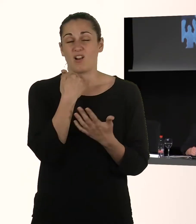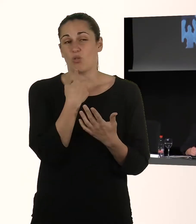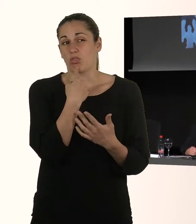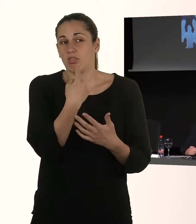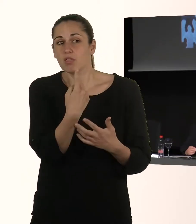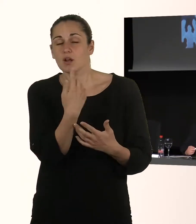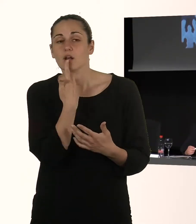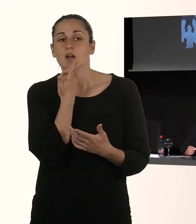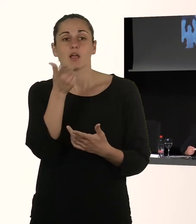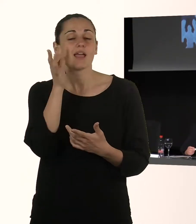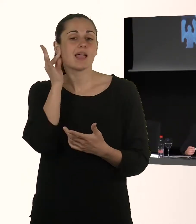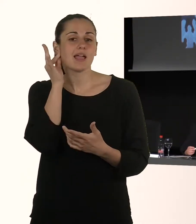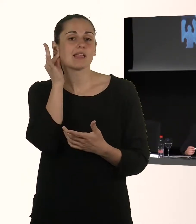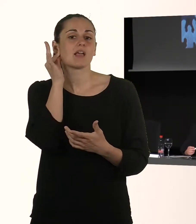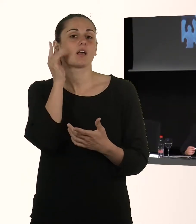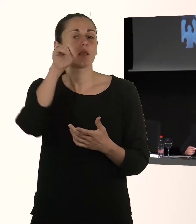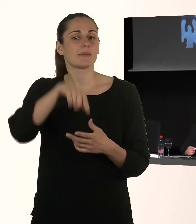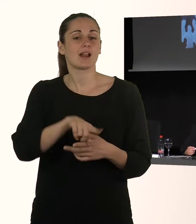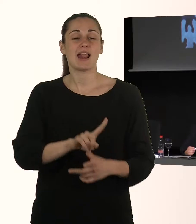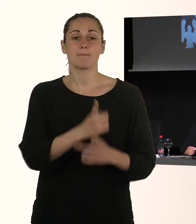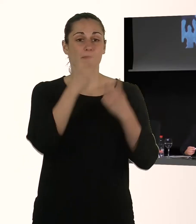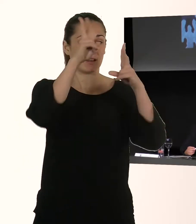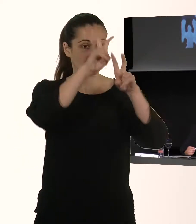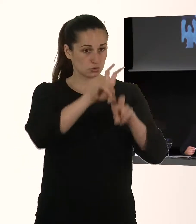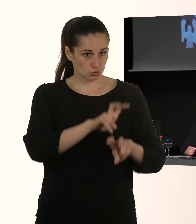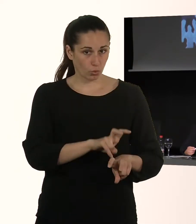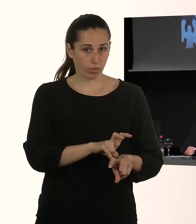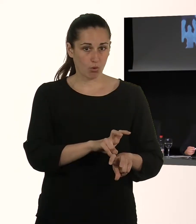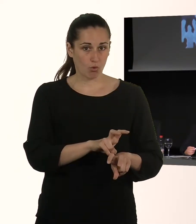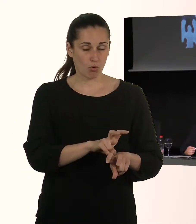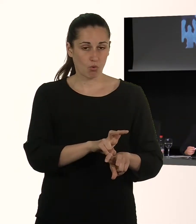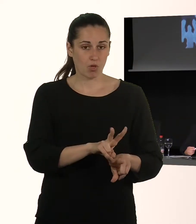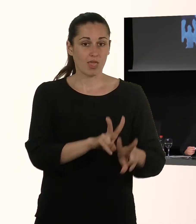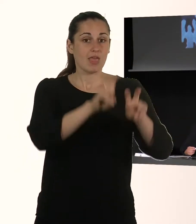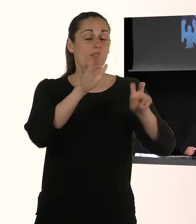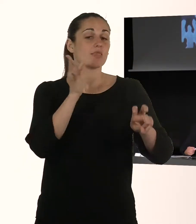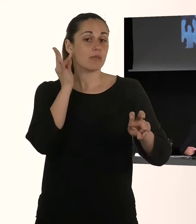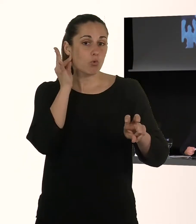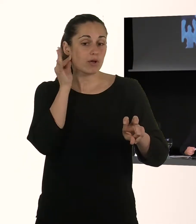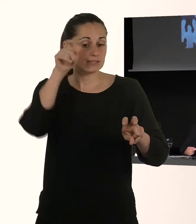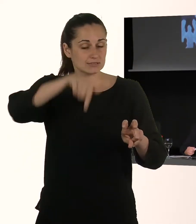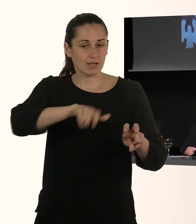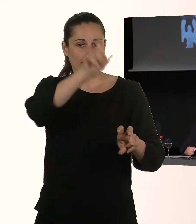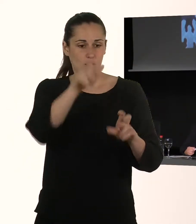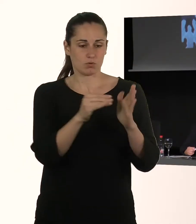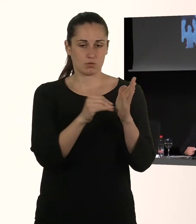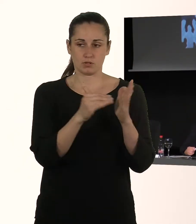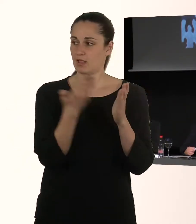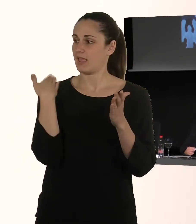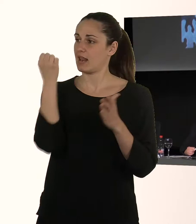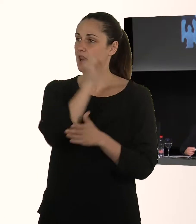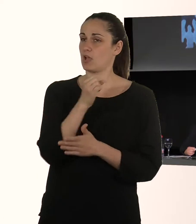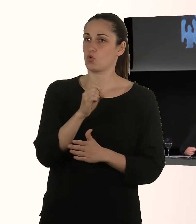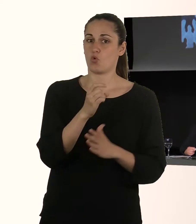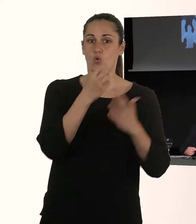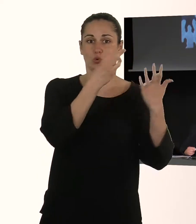participó en el primer estudio que se hizo sobre mujeres en la Comunidad Valenciana, en el año 86, fue una de